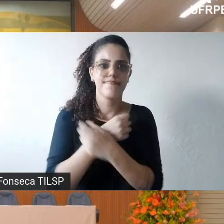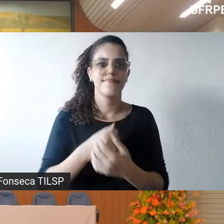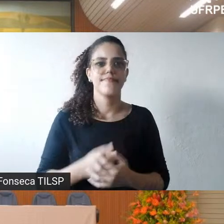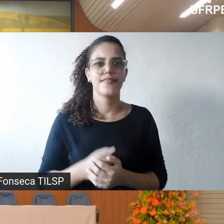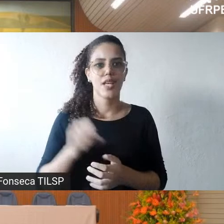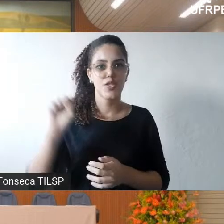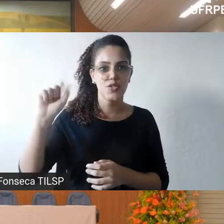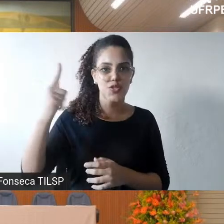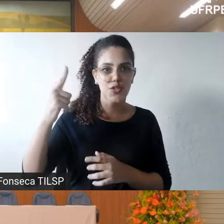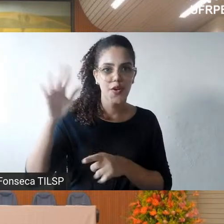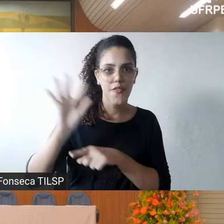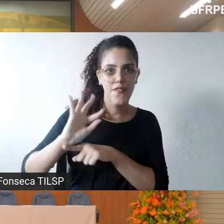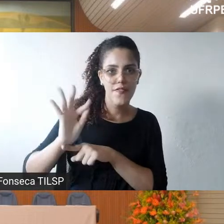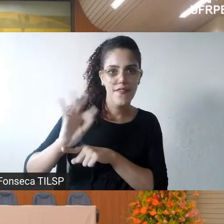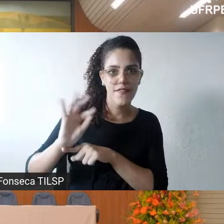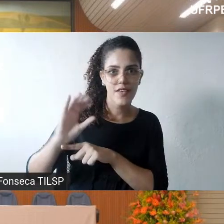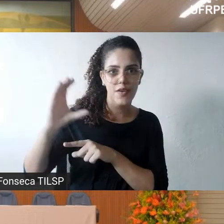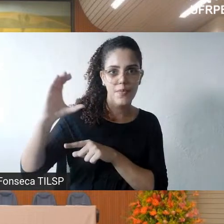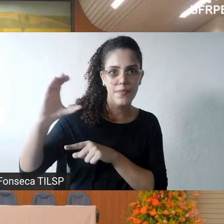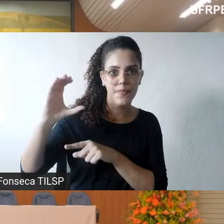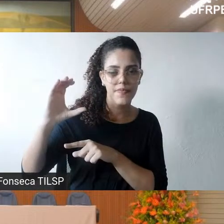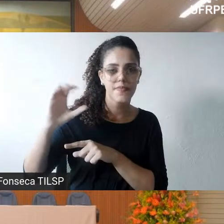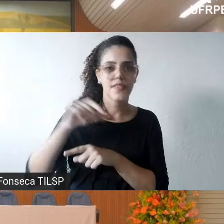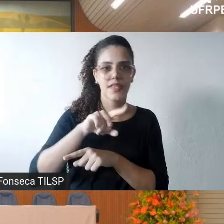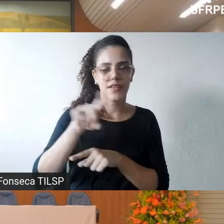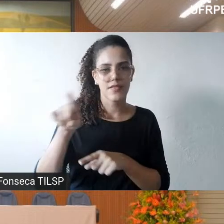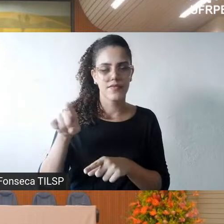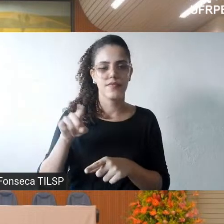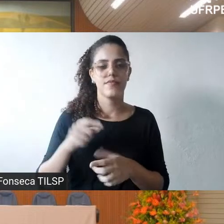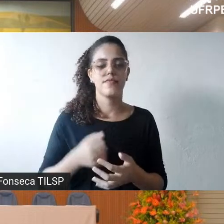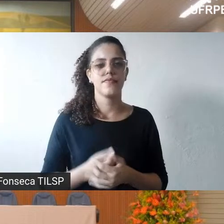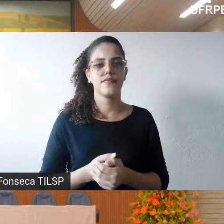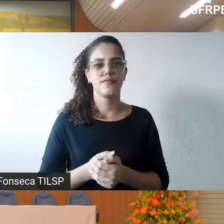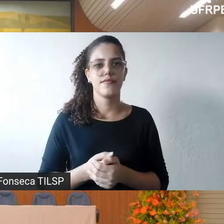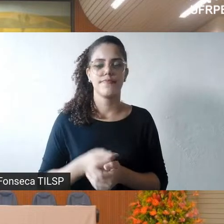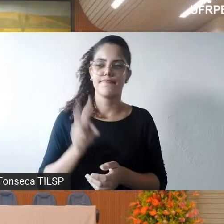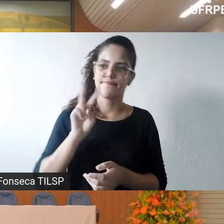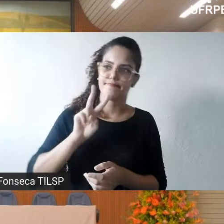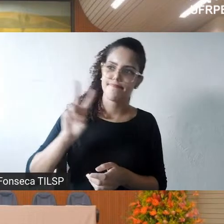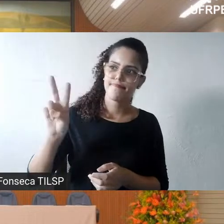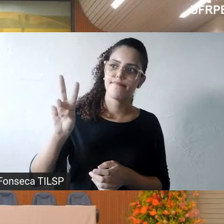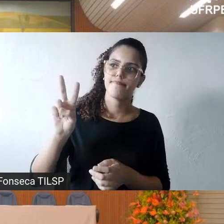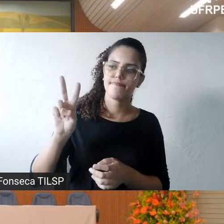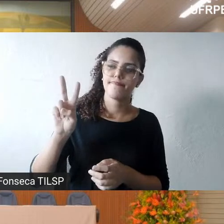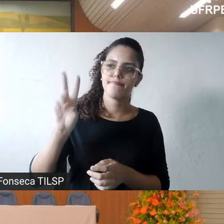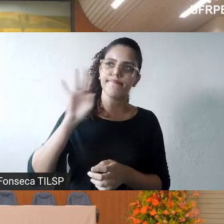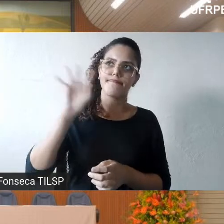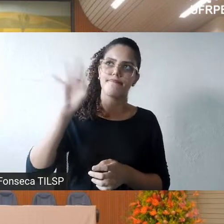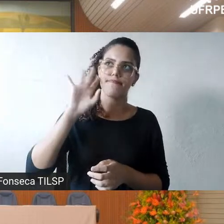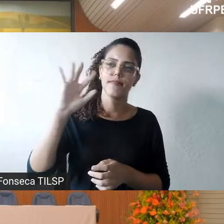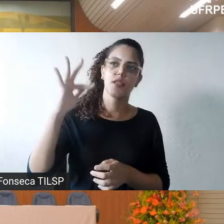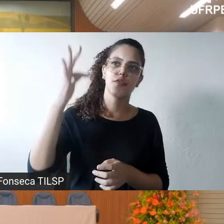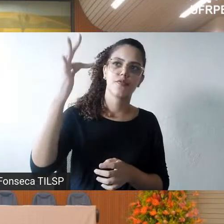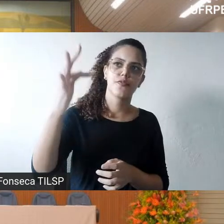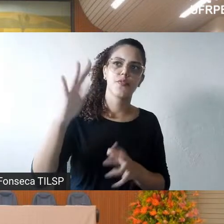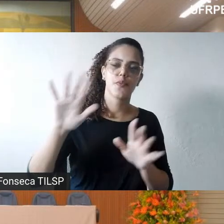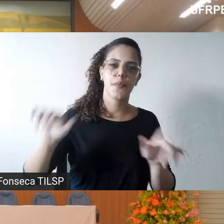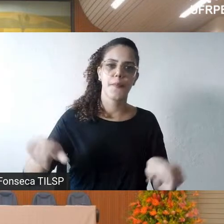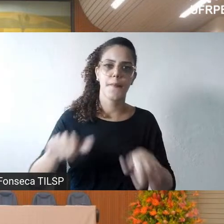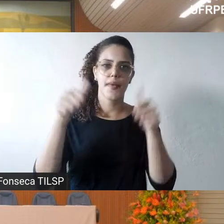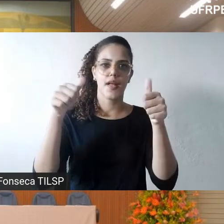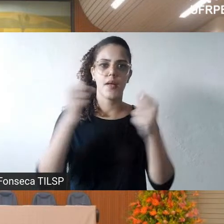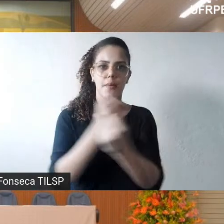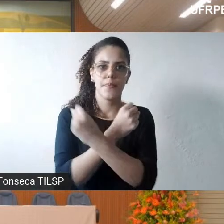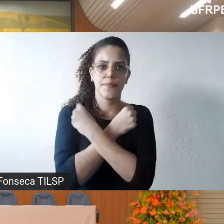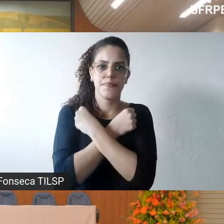vídeo seja a inspiração para que dias melhores virão e a gente possa se abraçar presencialmente. Obrigado